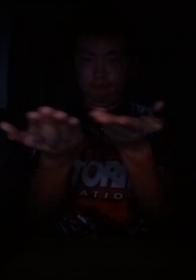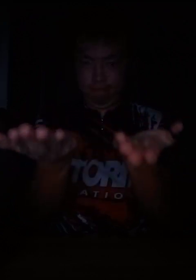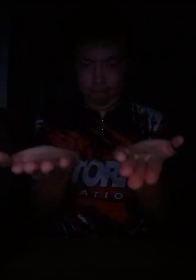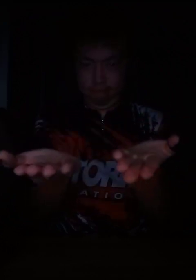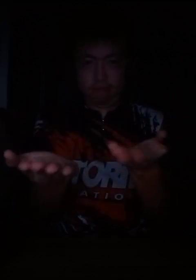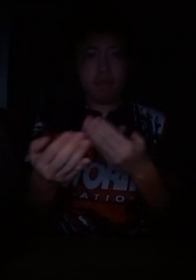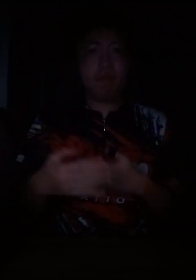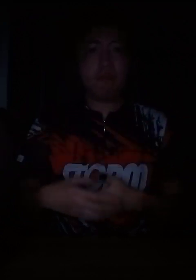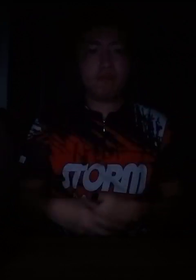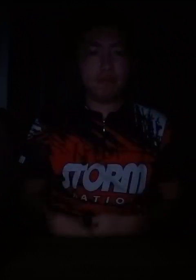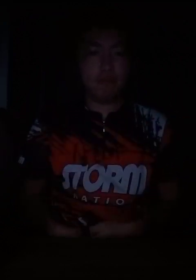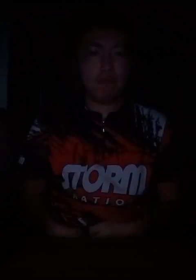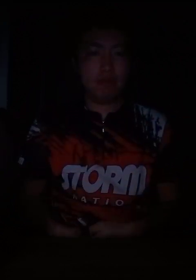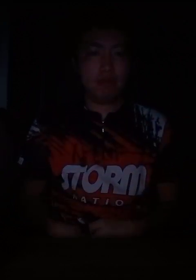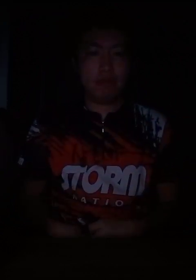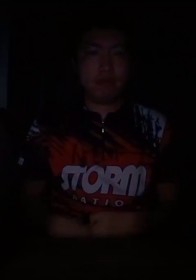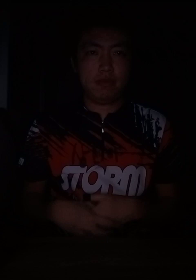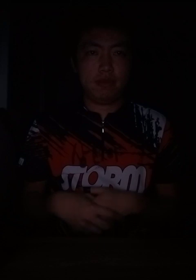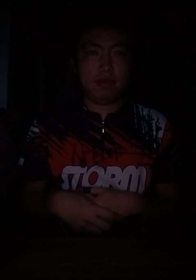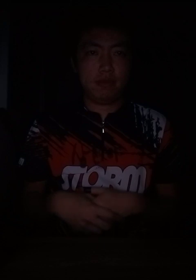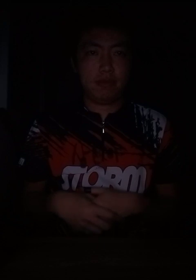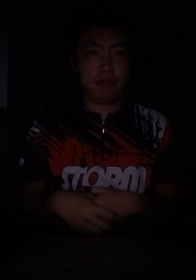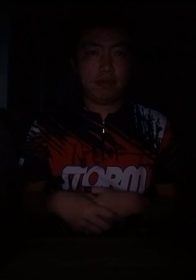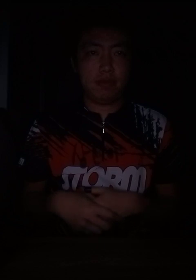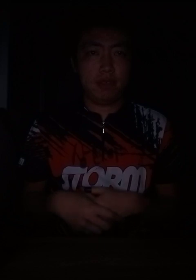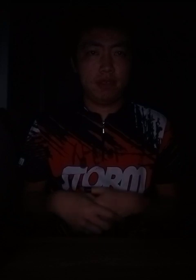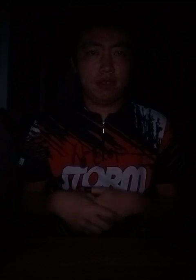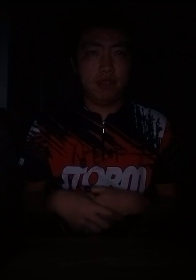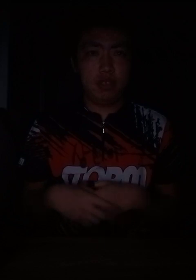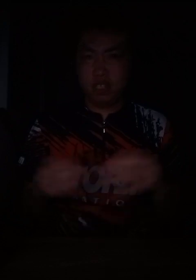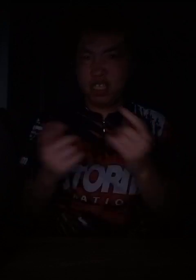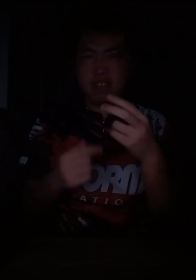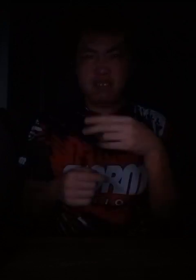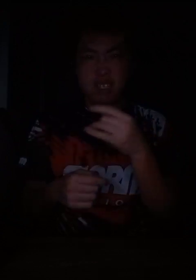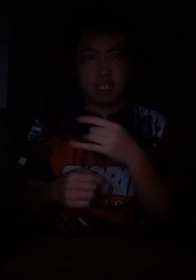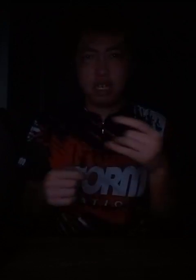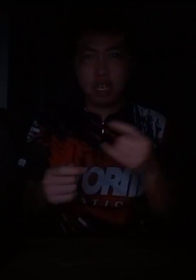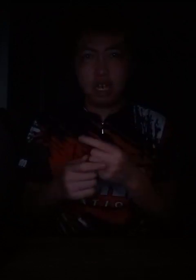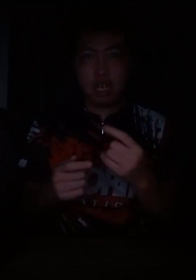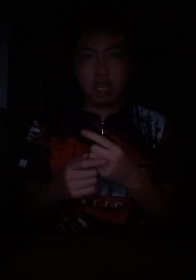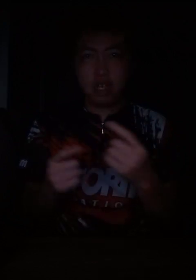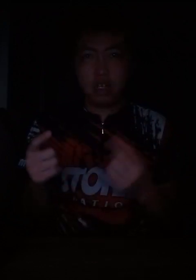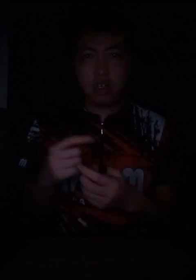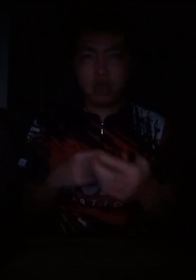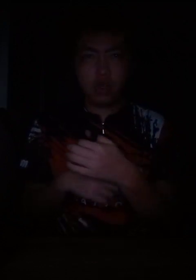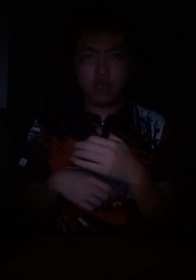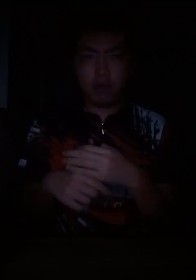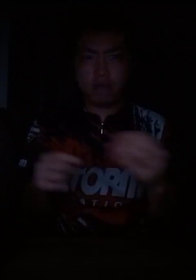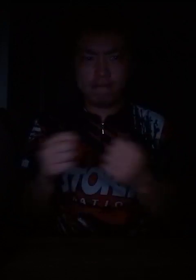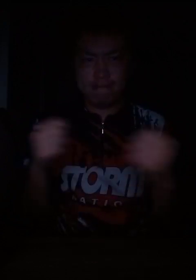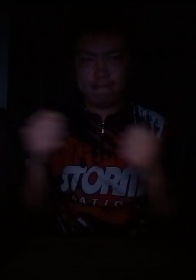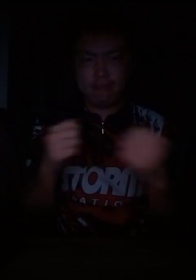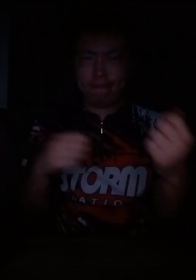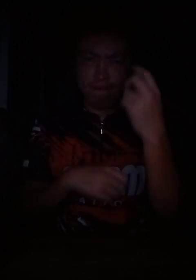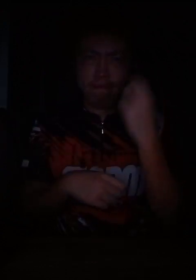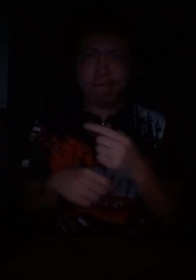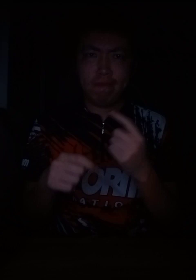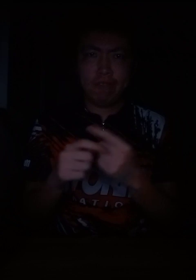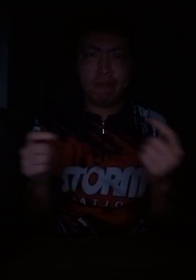전하겠습니다. 그 차 아니야? 프리랜서 기자 김웅 씨가 손석희 사장의 폭행을 당했다며 경찰에 신고한